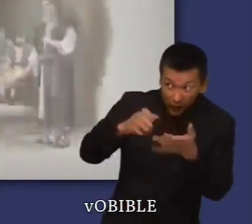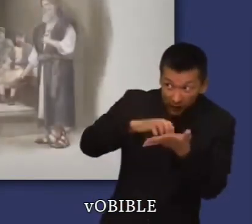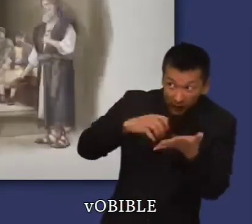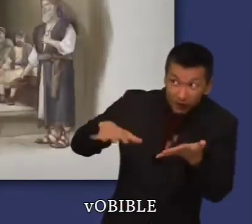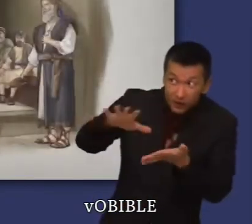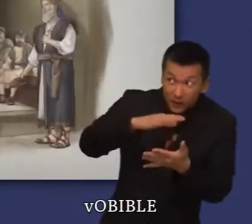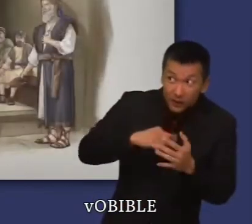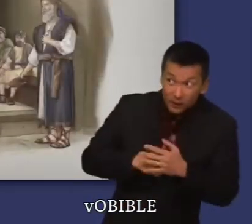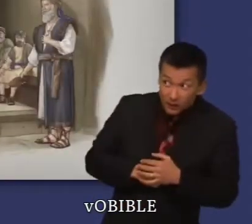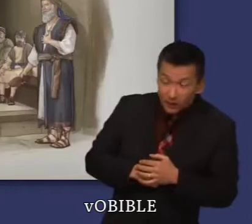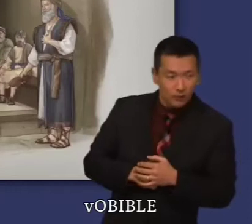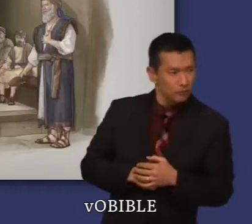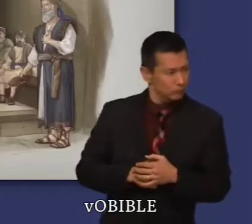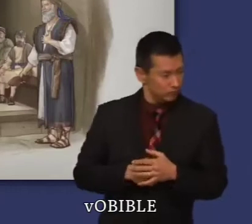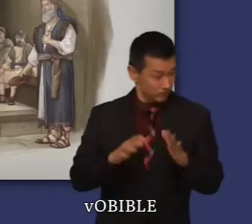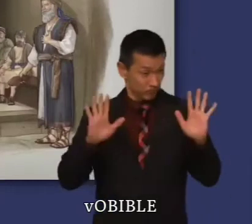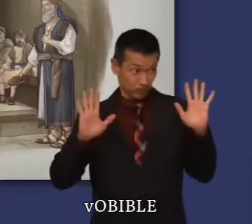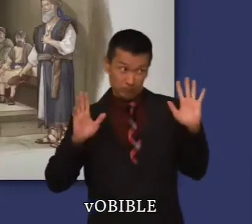racheter.